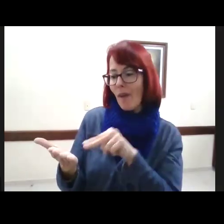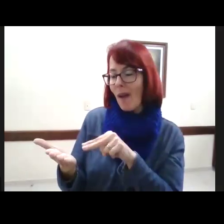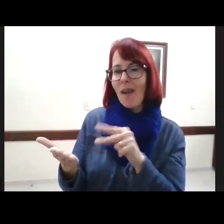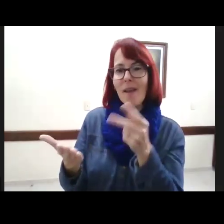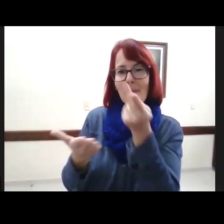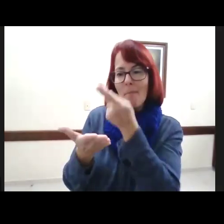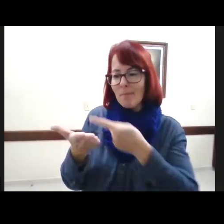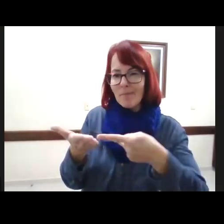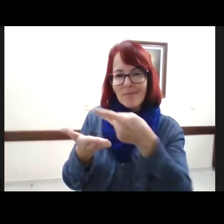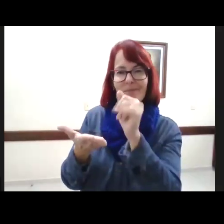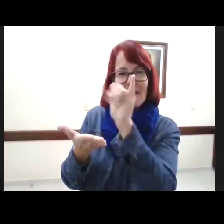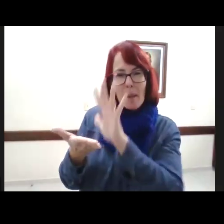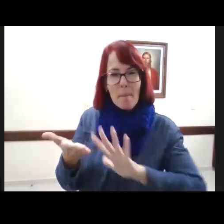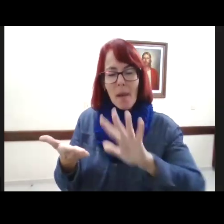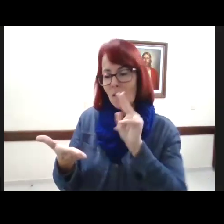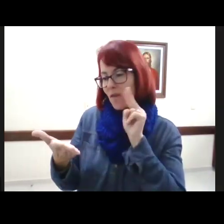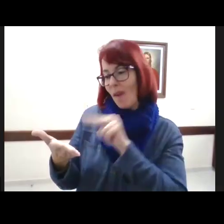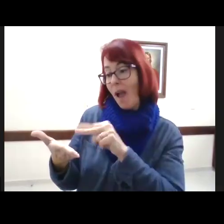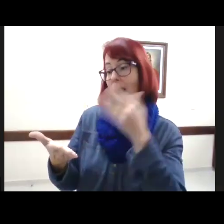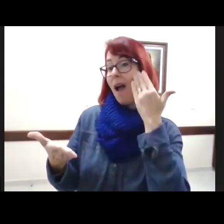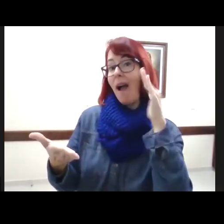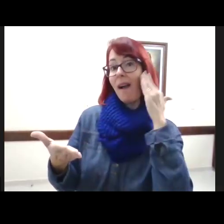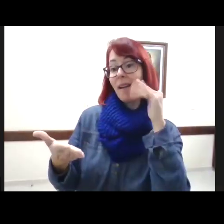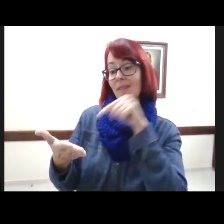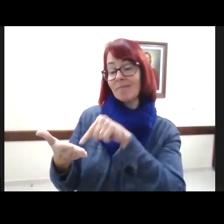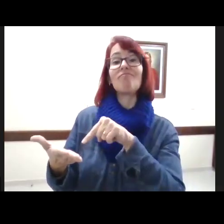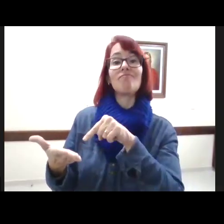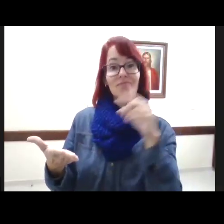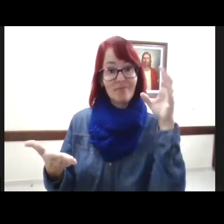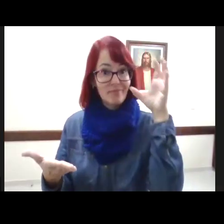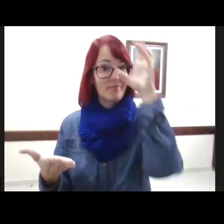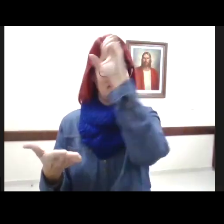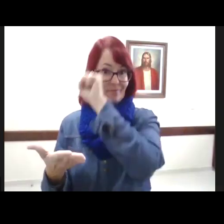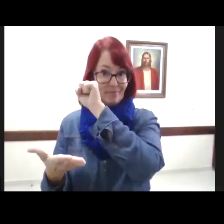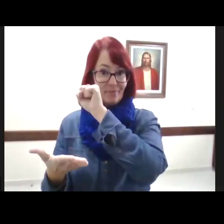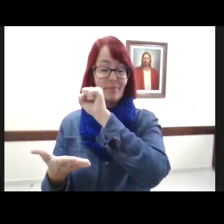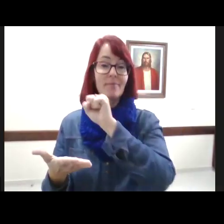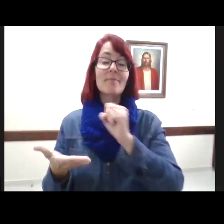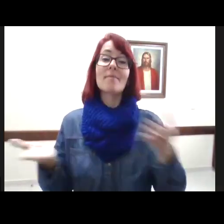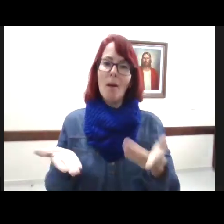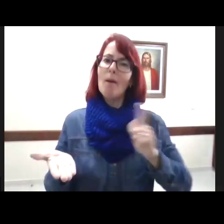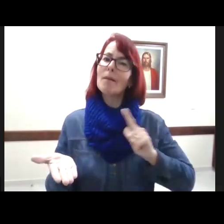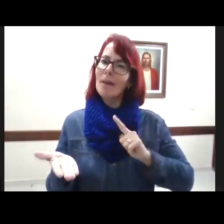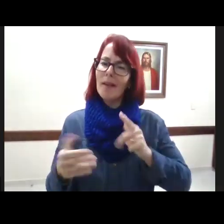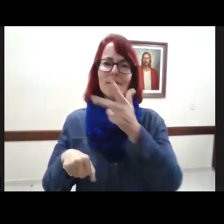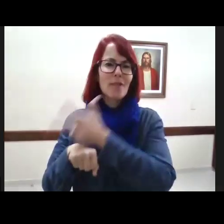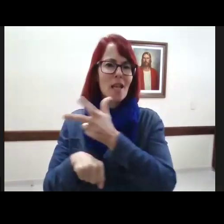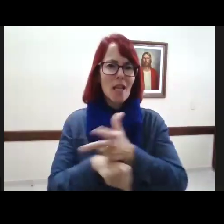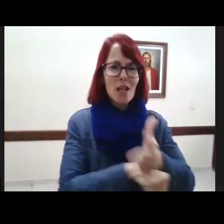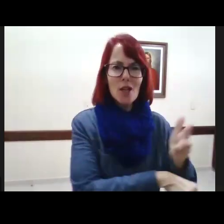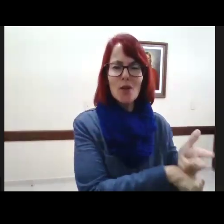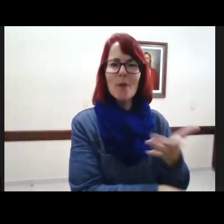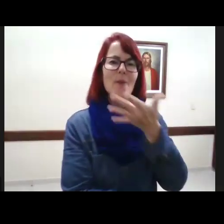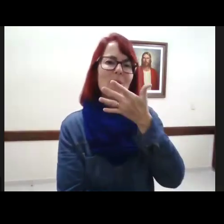gravuras que pudessem externar aquilo que estava sendo dito nas escrituras. Hoje nós temos tantos vídeos, né? Tudo tão